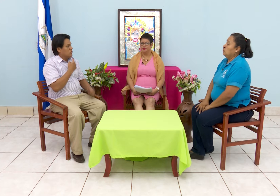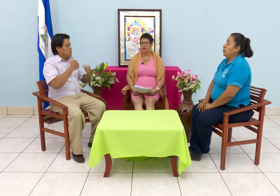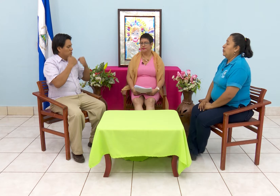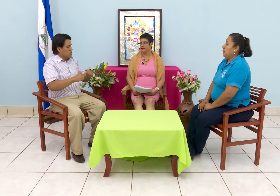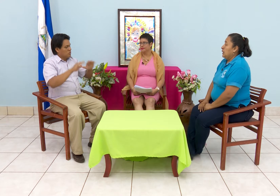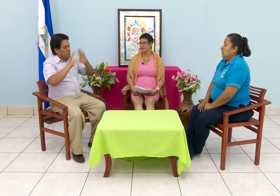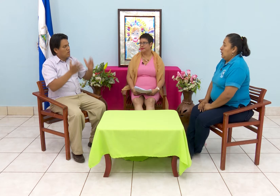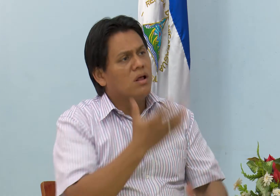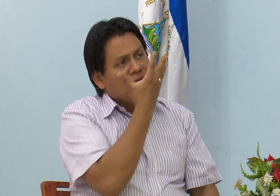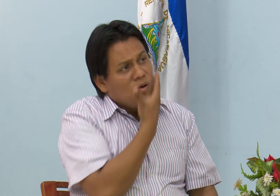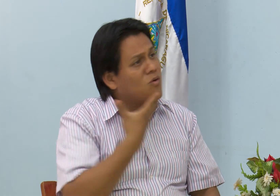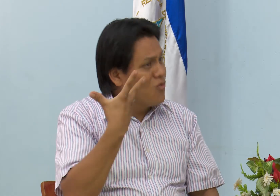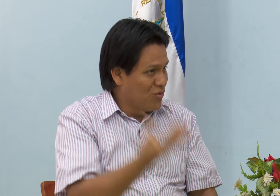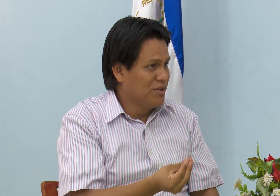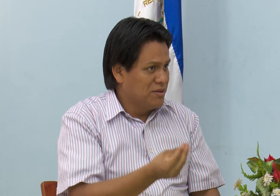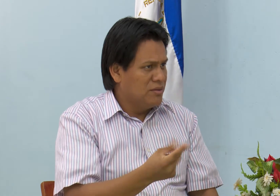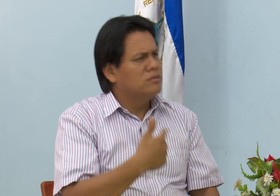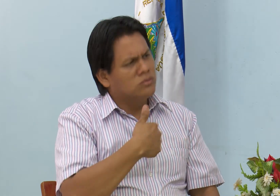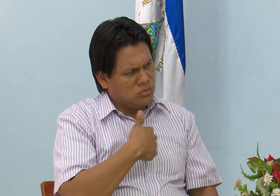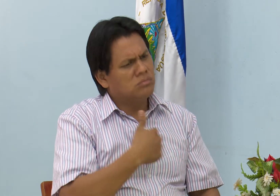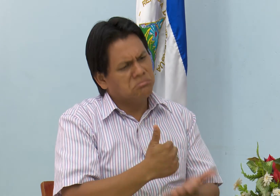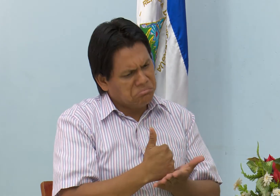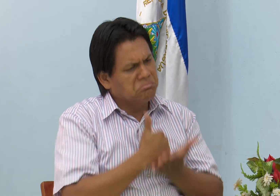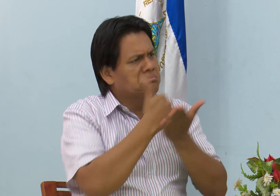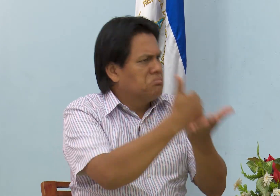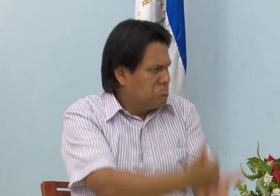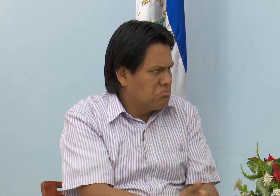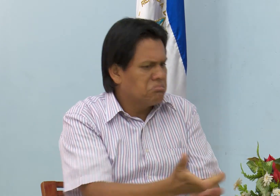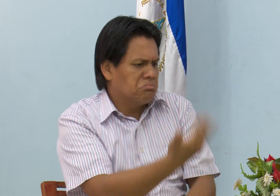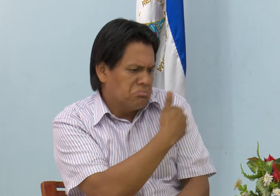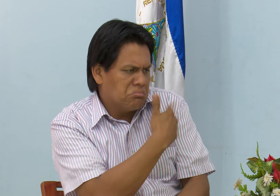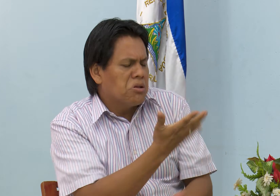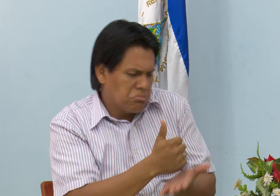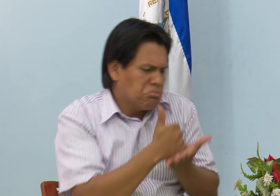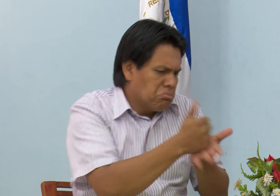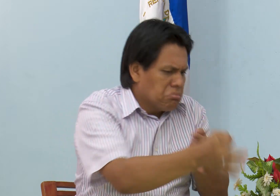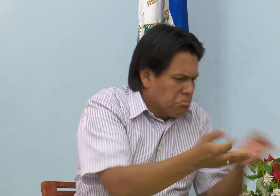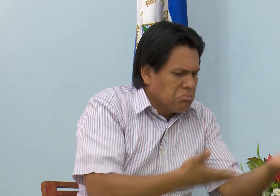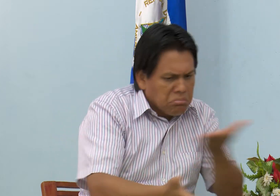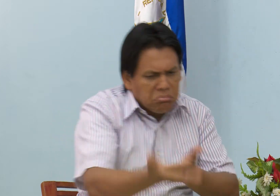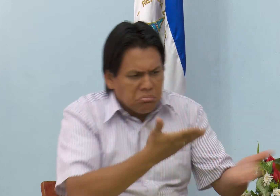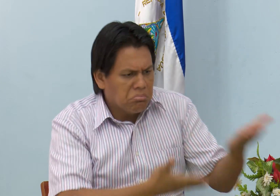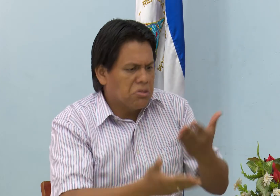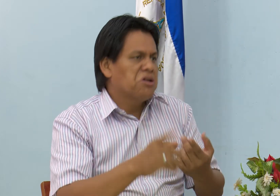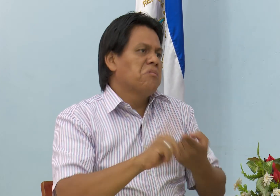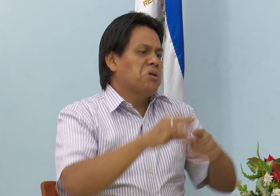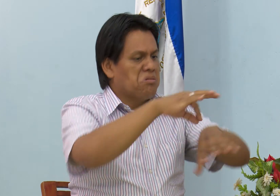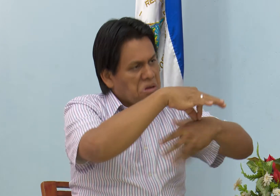Bueno, nosotros, en lo particular, yo veo mucho a los jóvenes, no solamente a todos los jóvenes de la